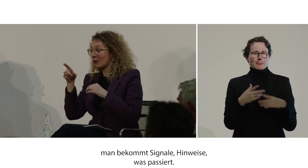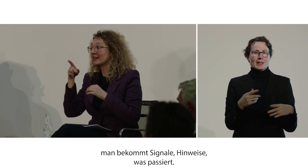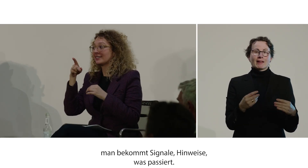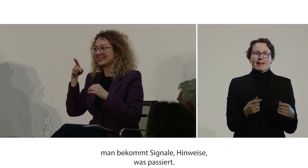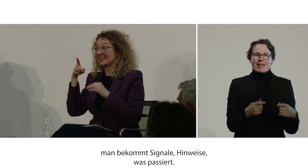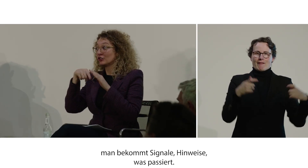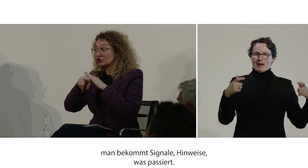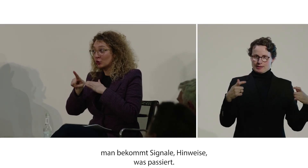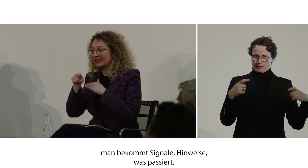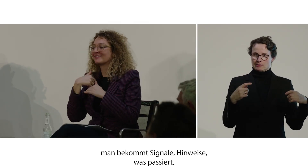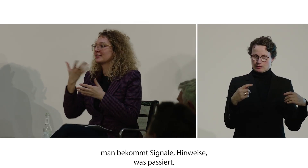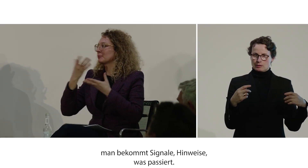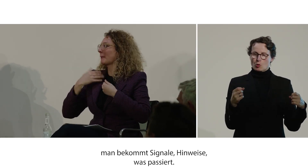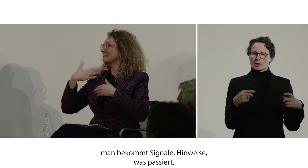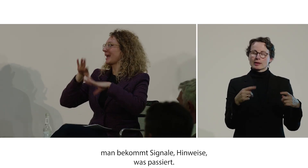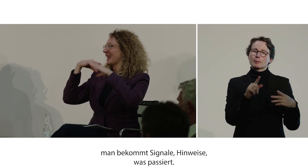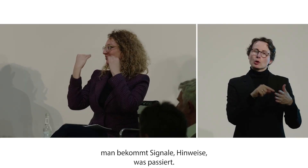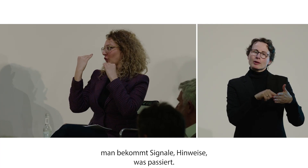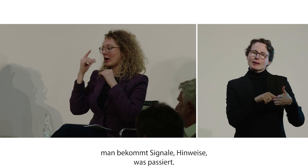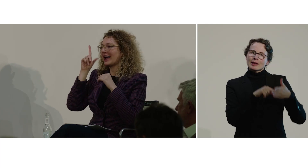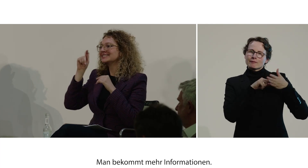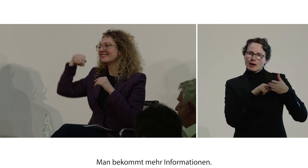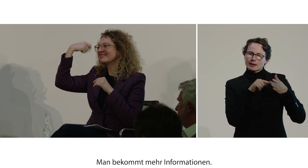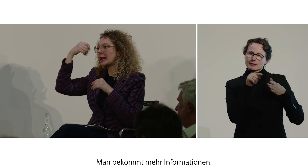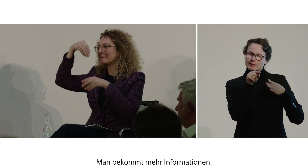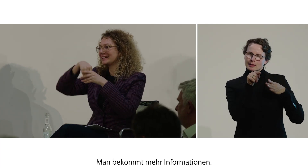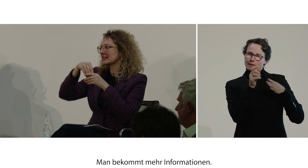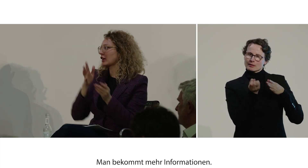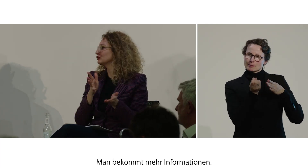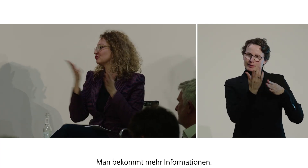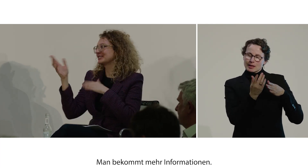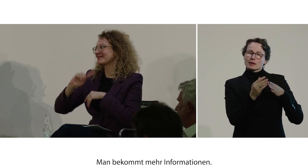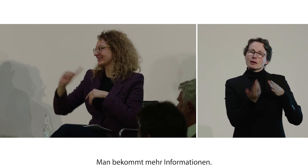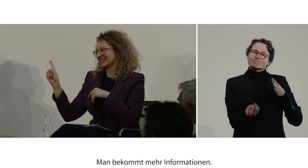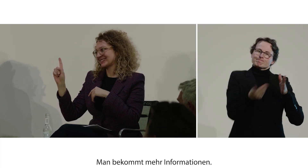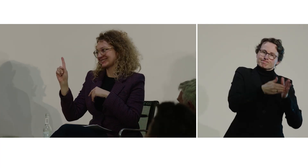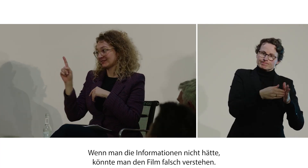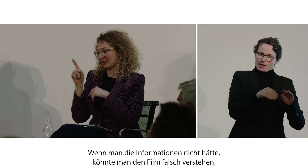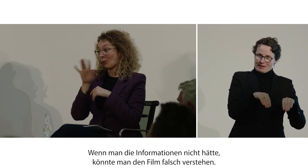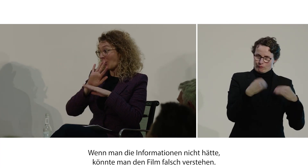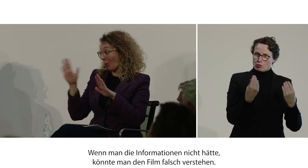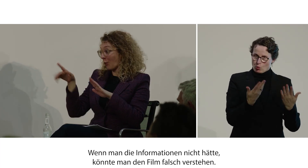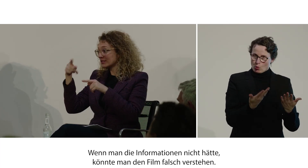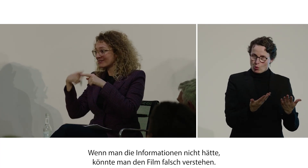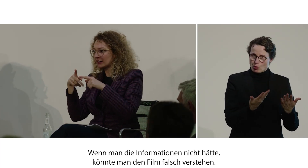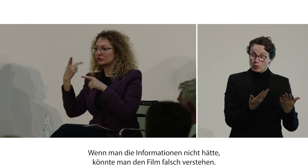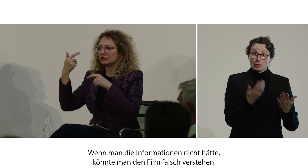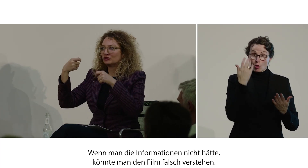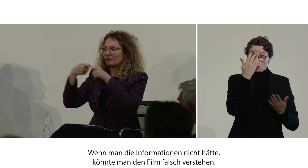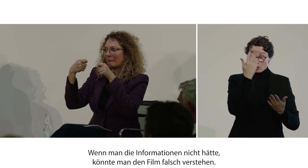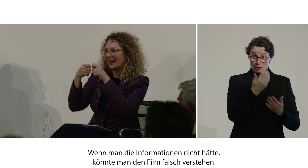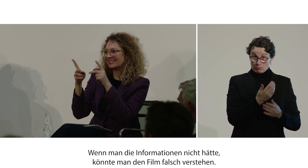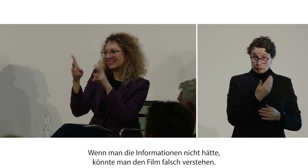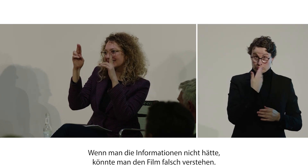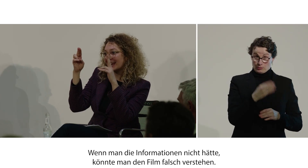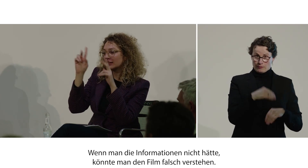bekommt einfach Signale, man bekommt Hinweise. Was passiert? Man bekommt mehr Informationen. Wenn man diese Informationen nicht hätte,